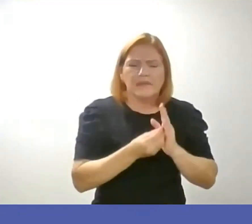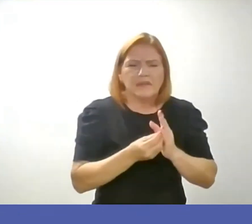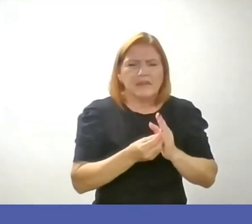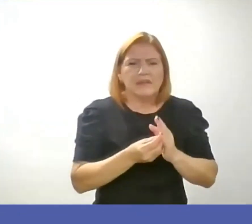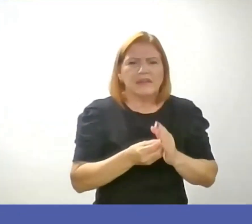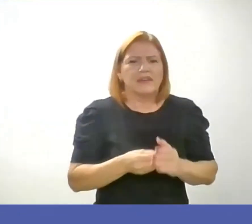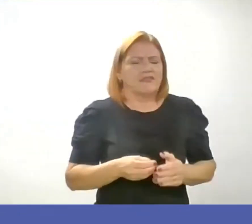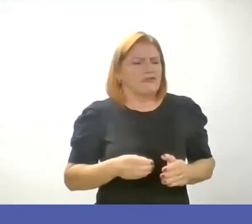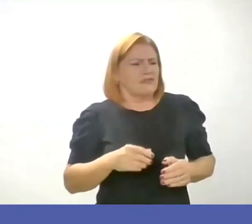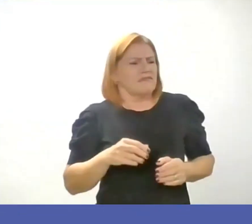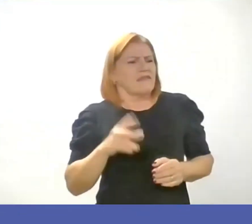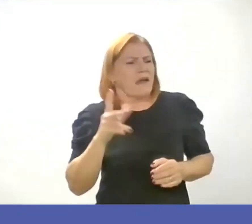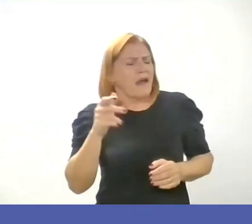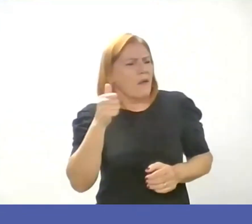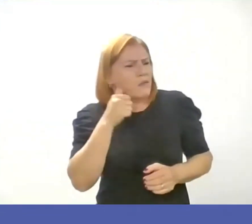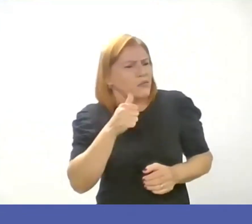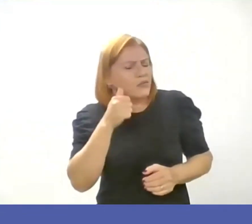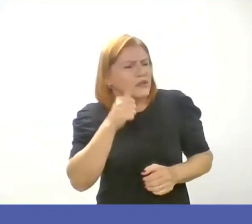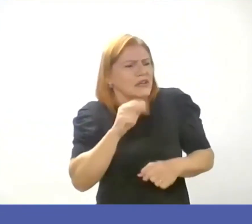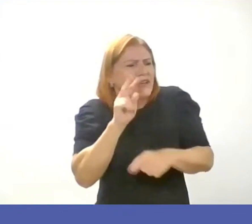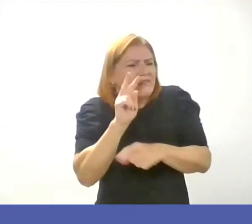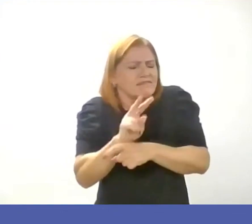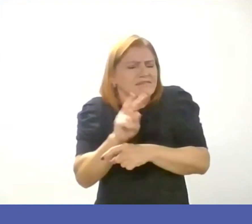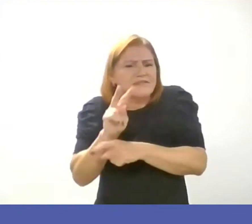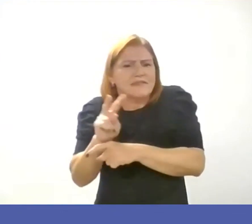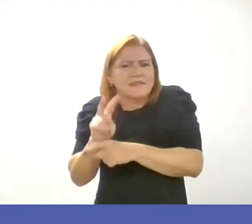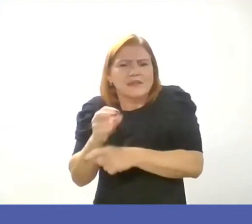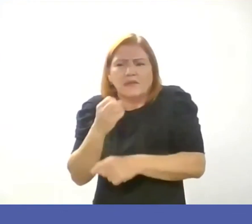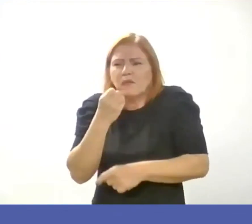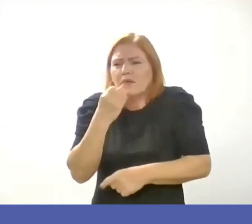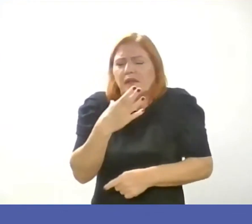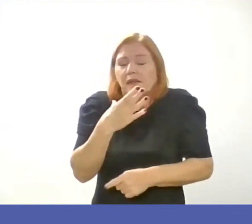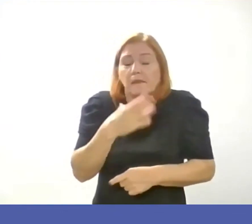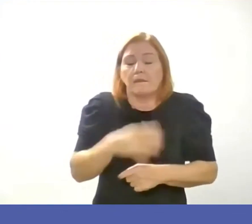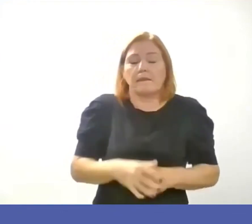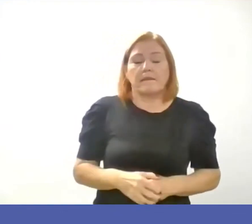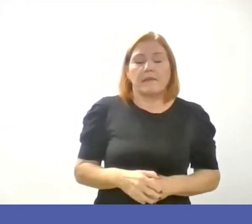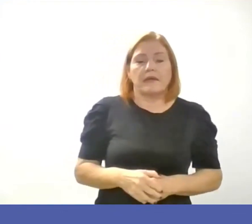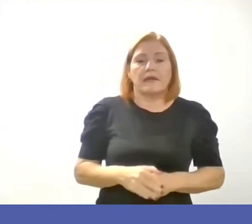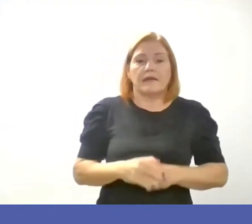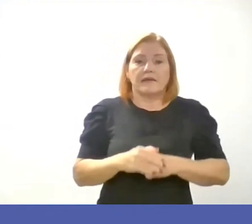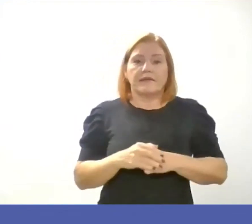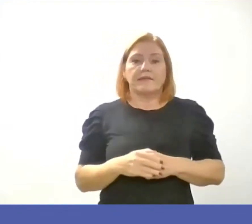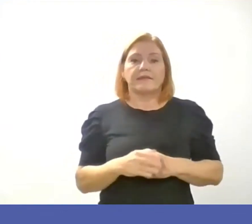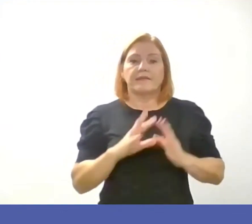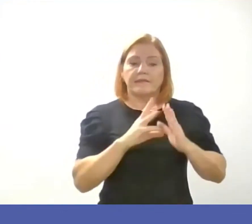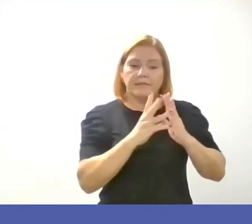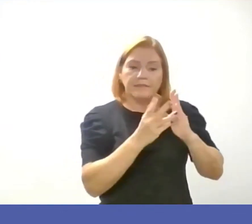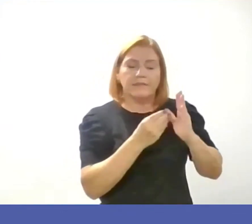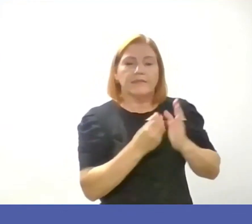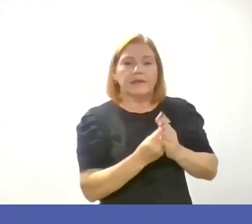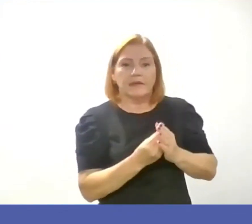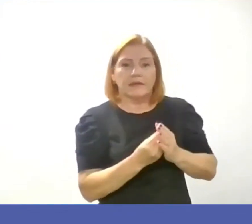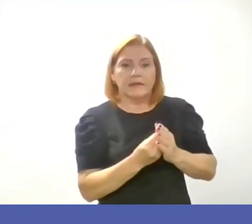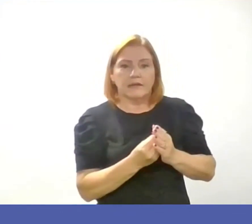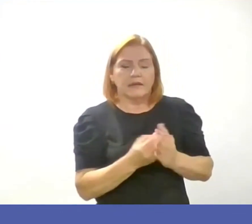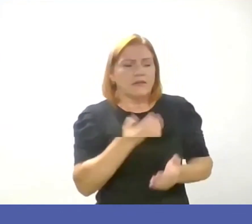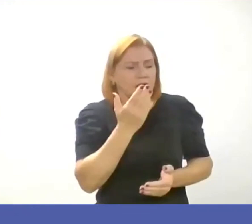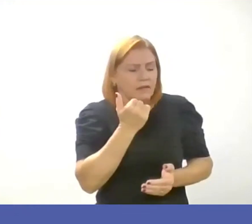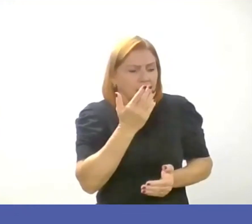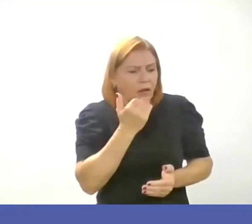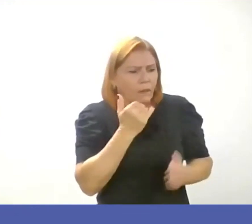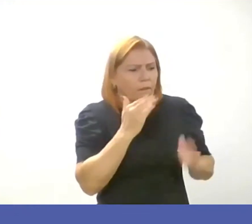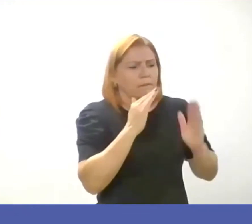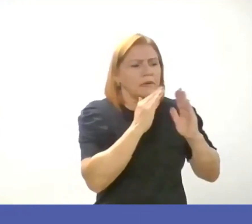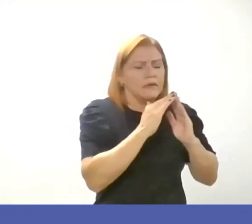que cuida bem da igreja, cuida bem do mantimento da casa, cuida